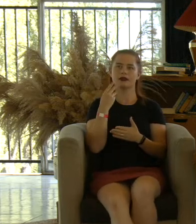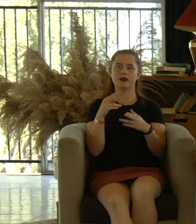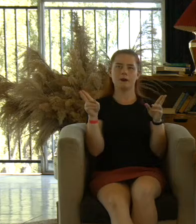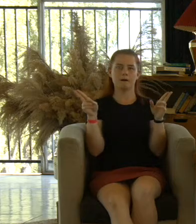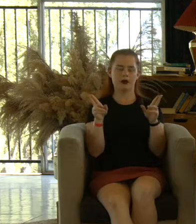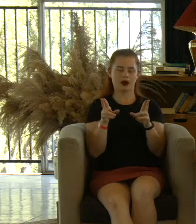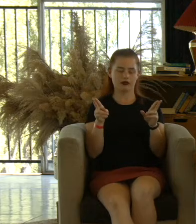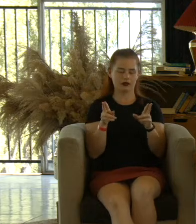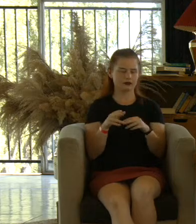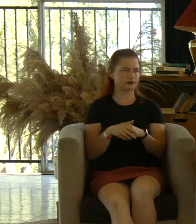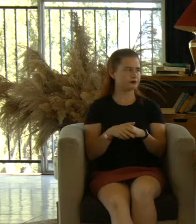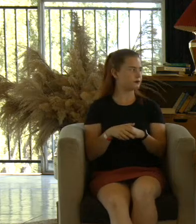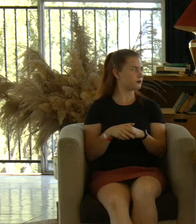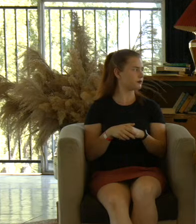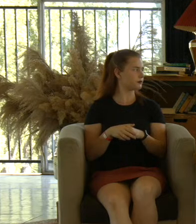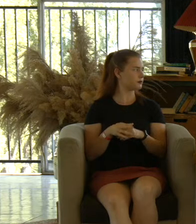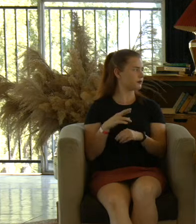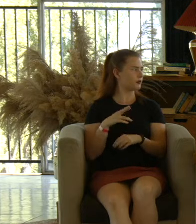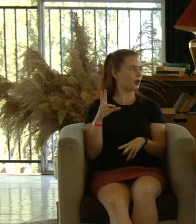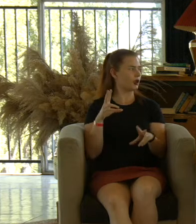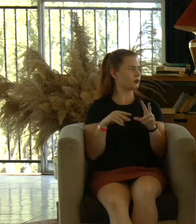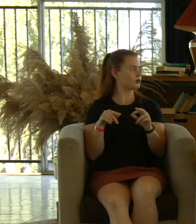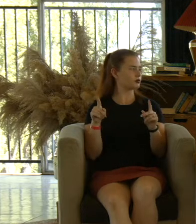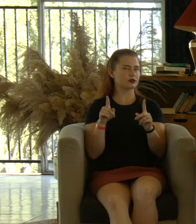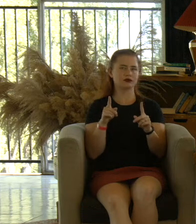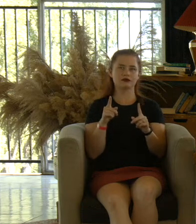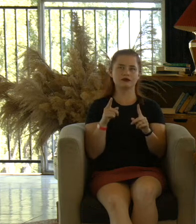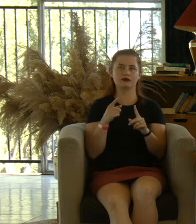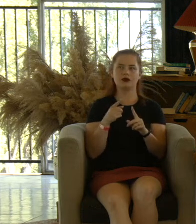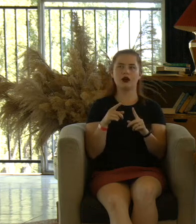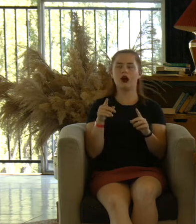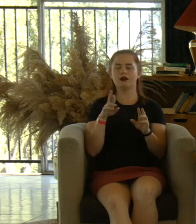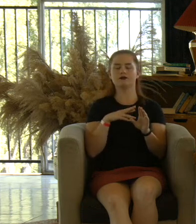правила. Но вот я читал сегодня описание этого вина, и